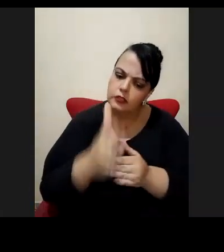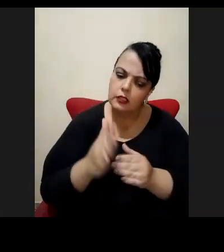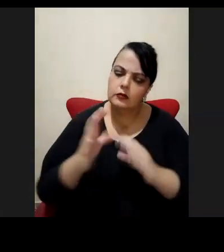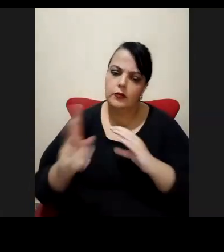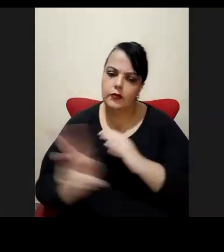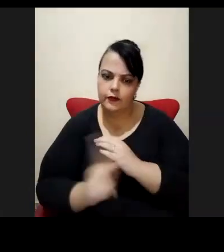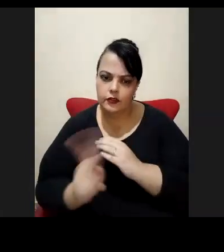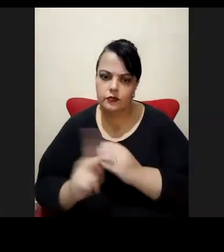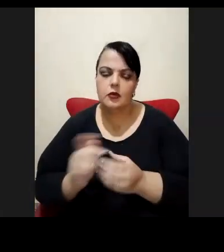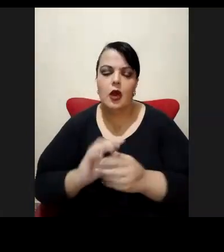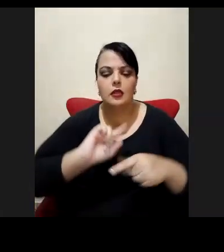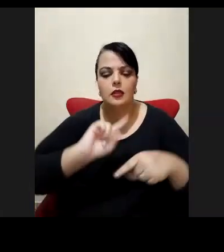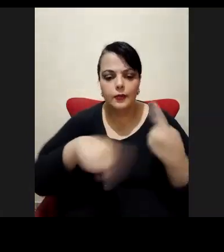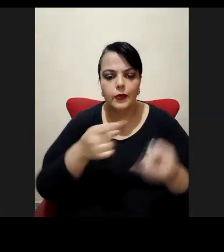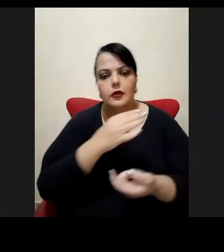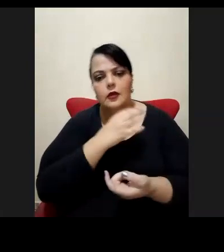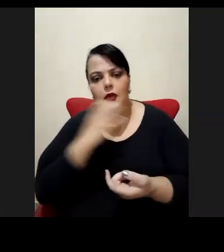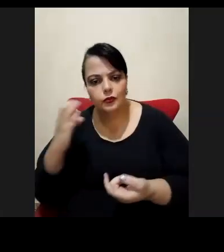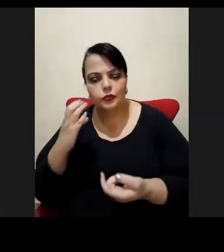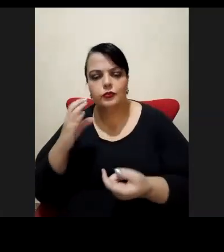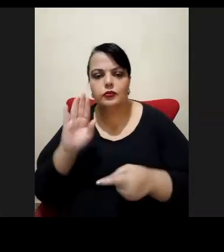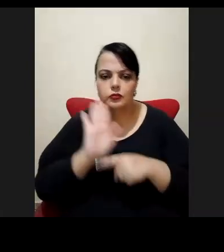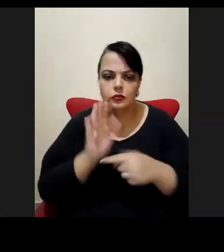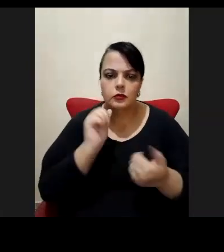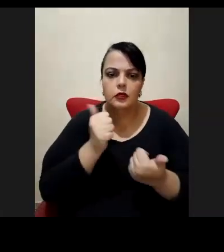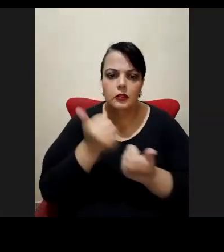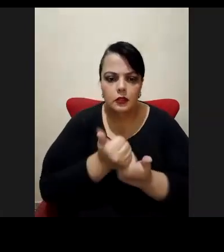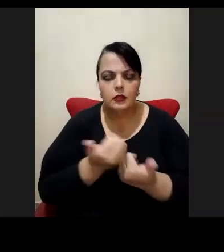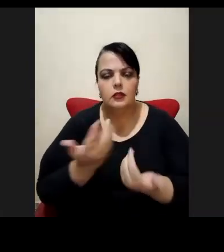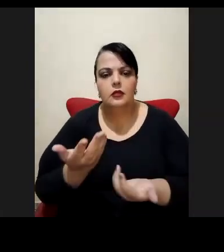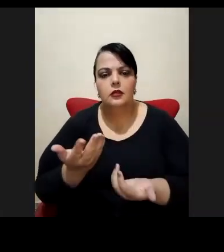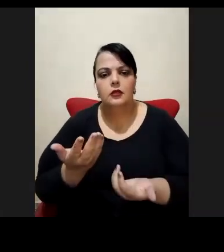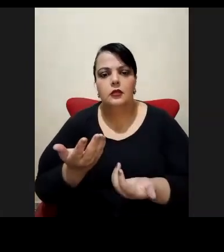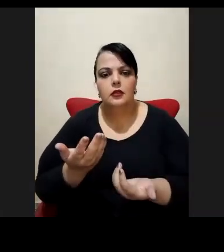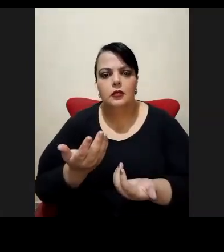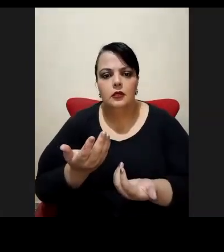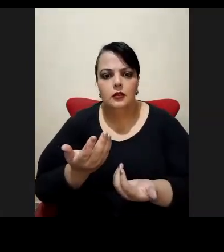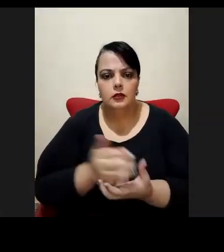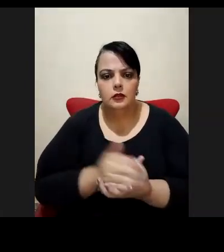nós adultos possamos fazer uma intervenção confirmando